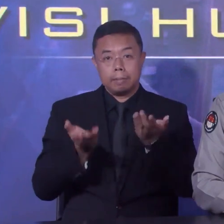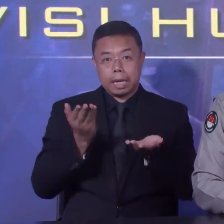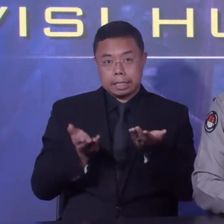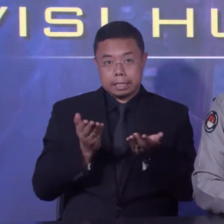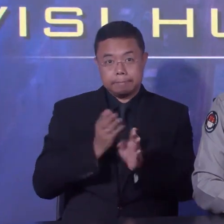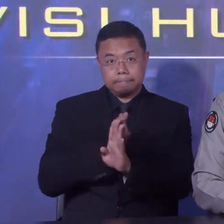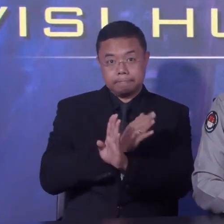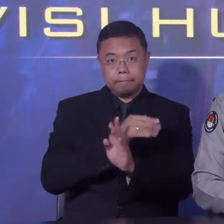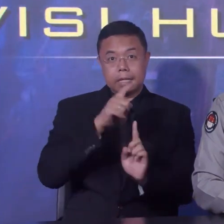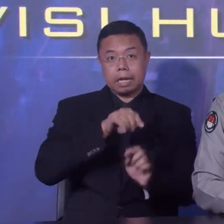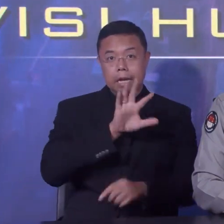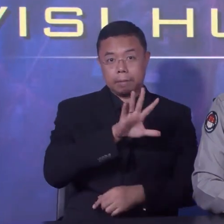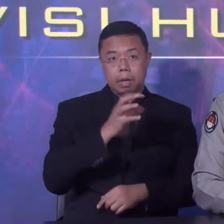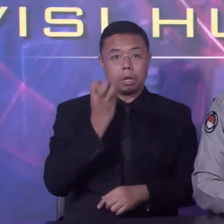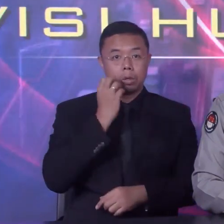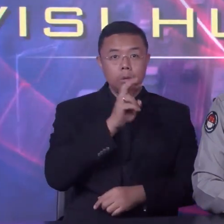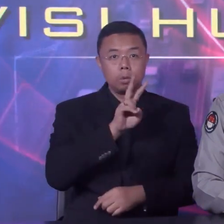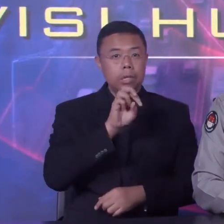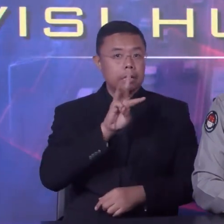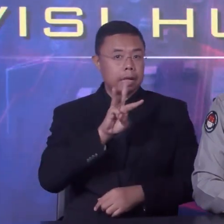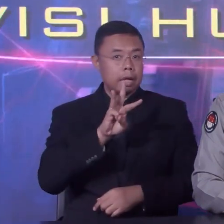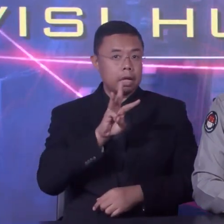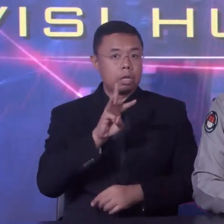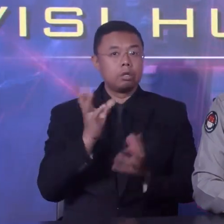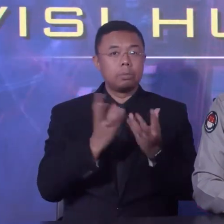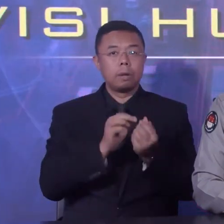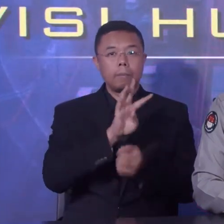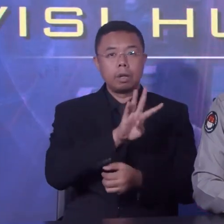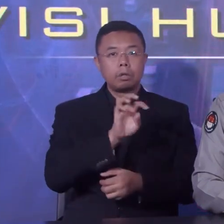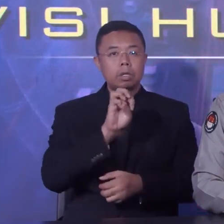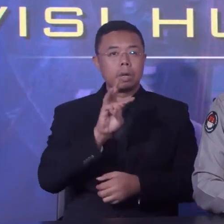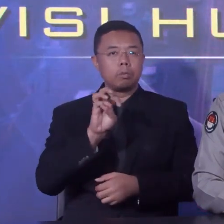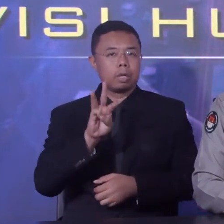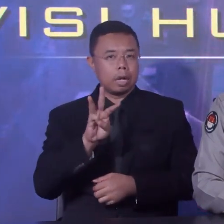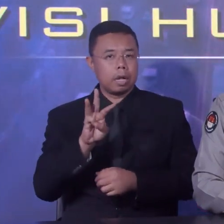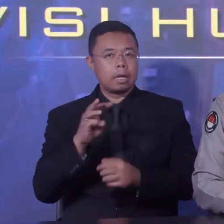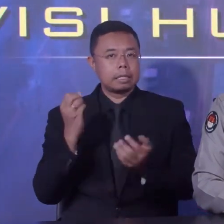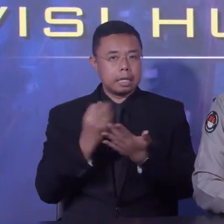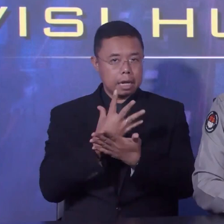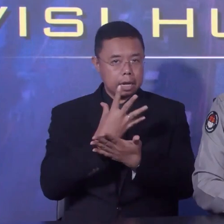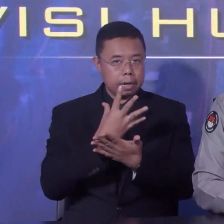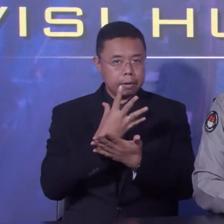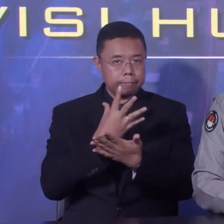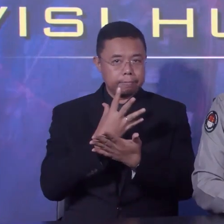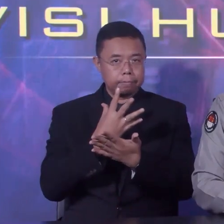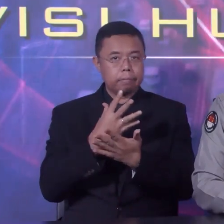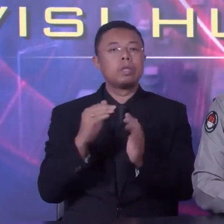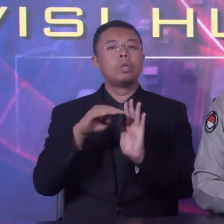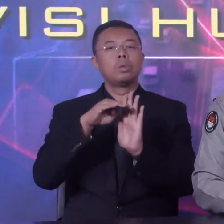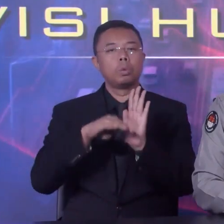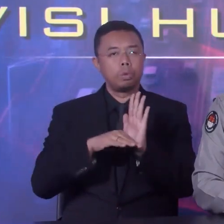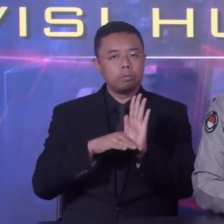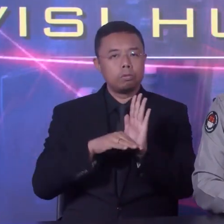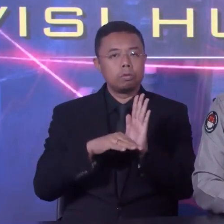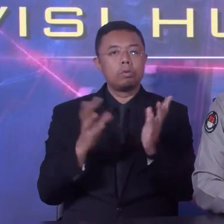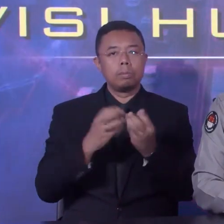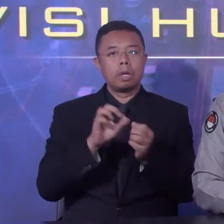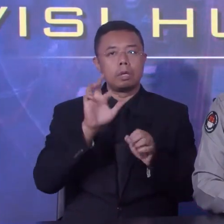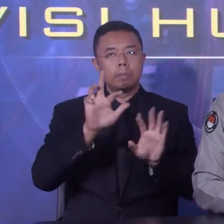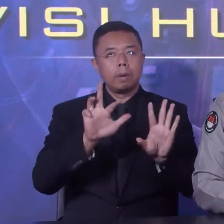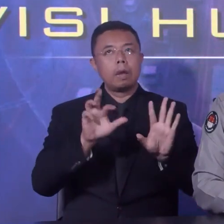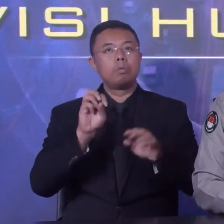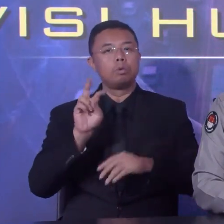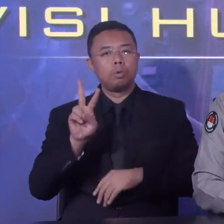dibandingkan dengan tanggal 5 agustus 2023 sebanyak 433 kejadian Mengalami penurunan sebanyak